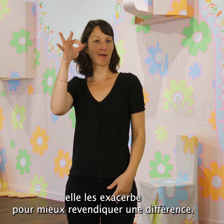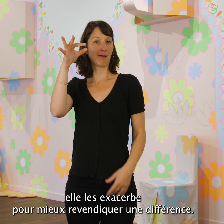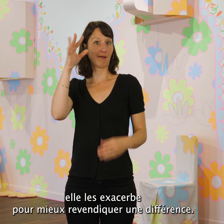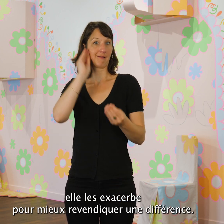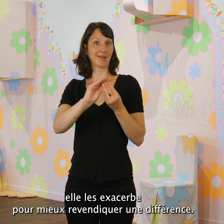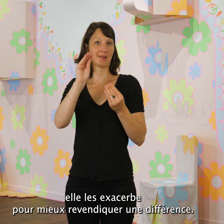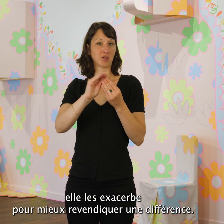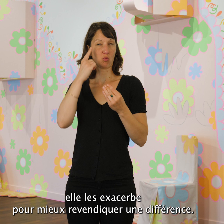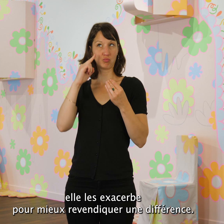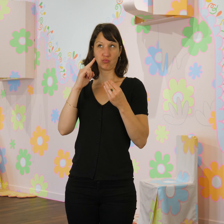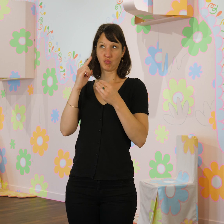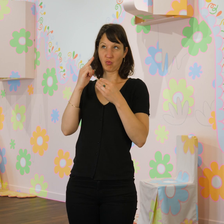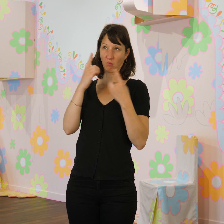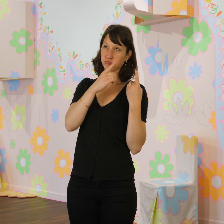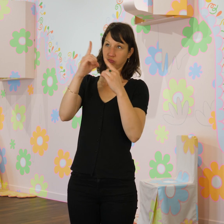une différence.